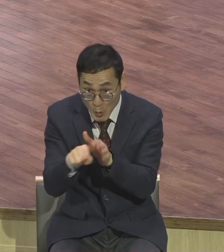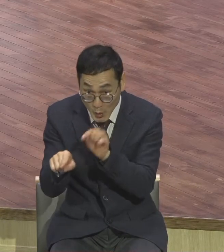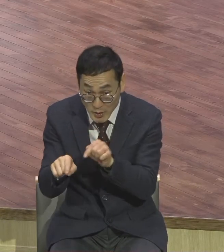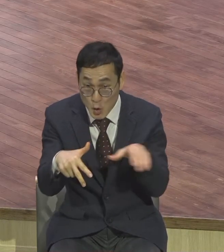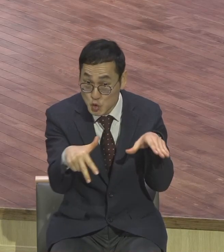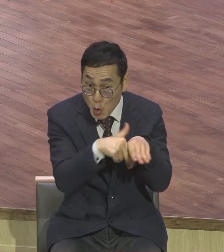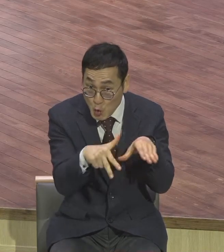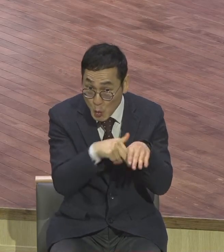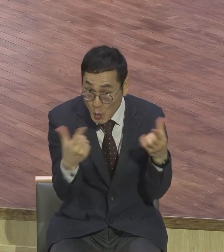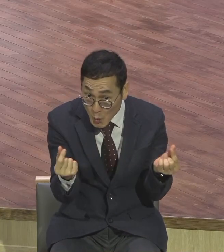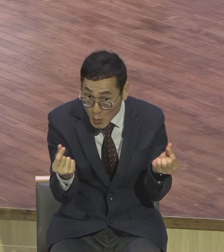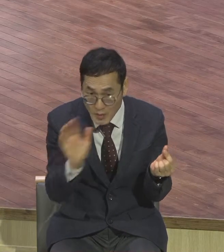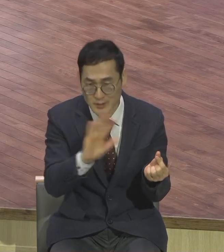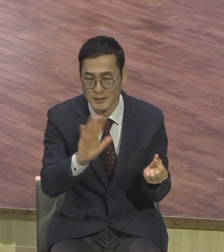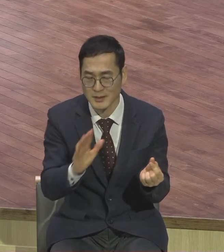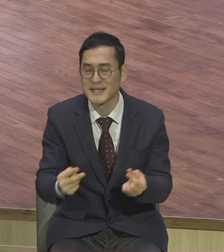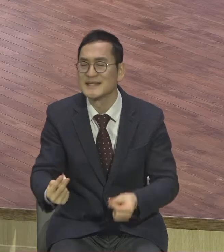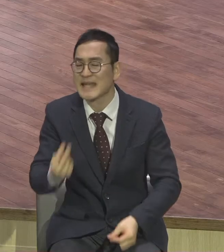지어스 라이프.